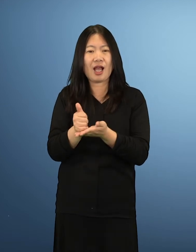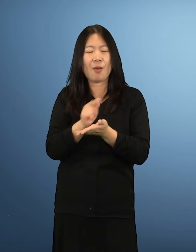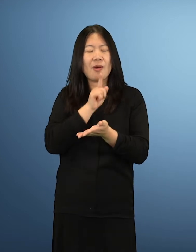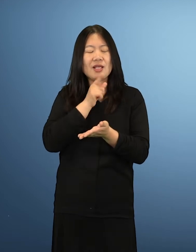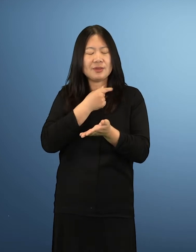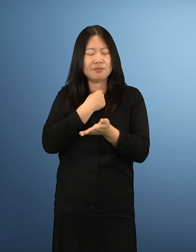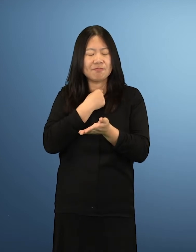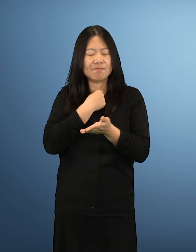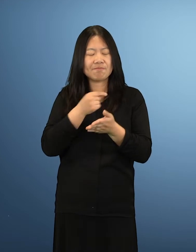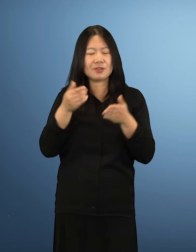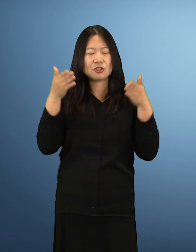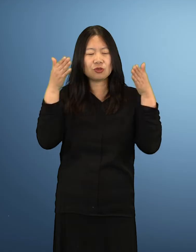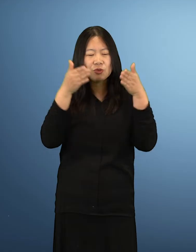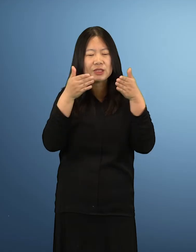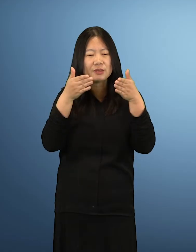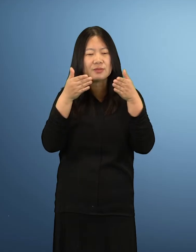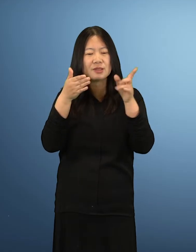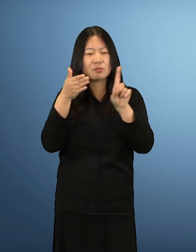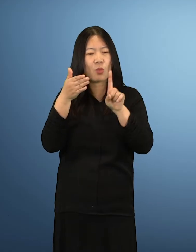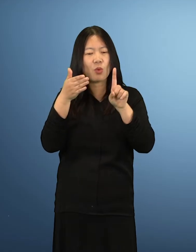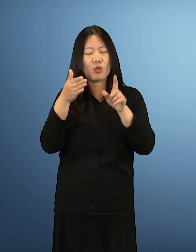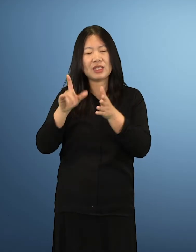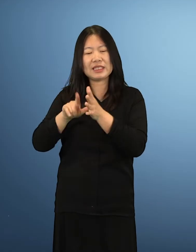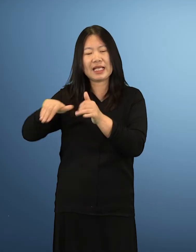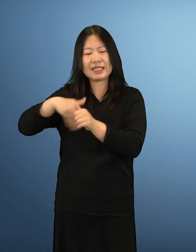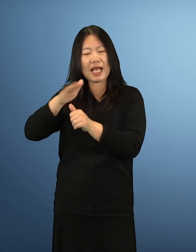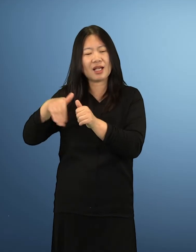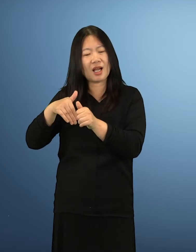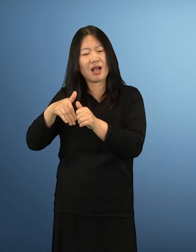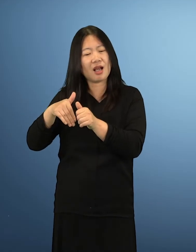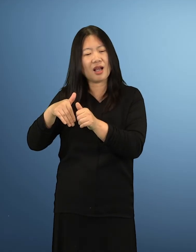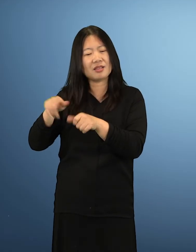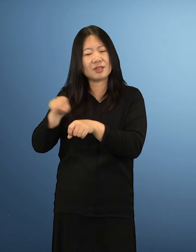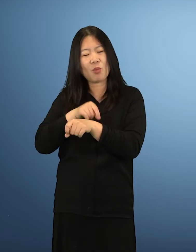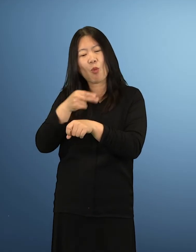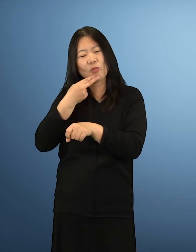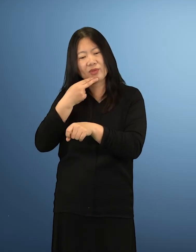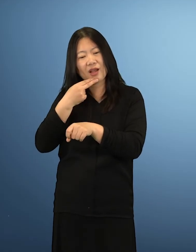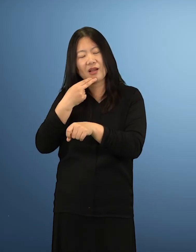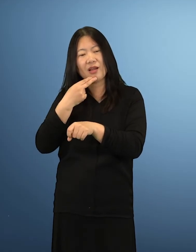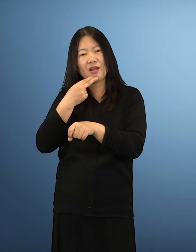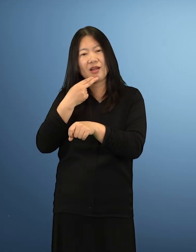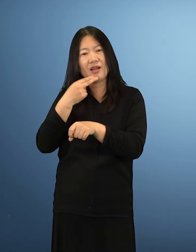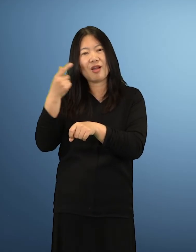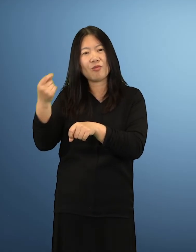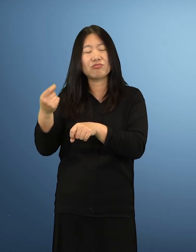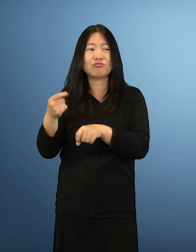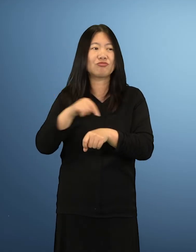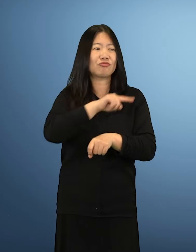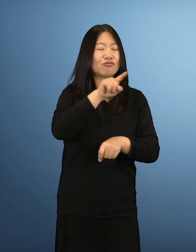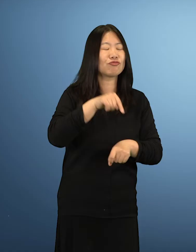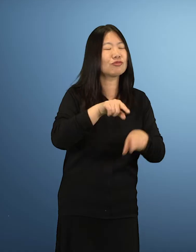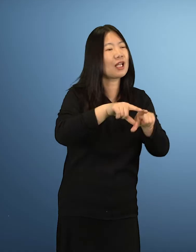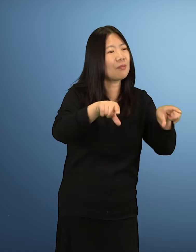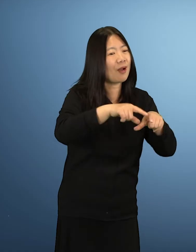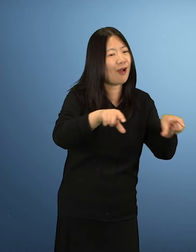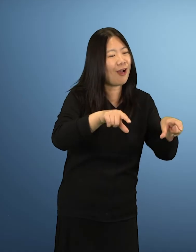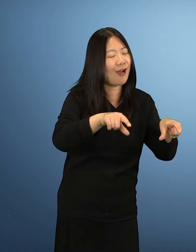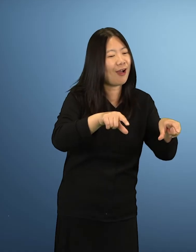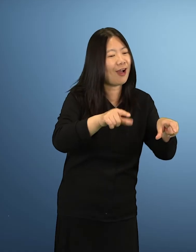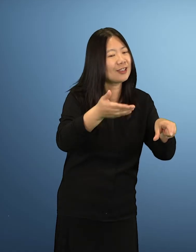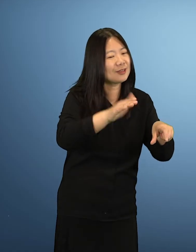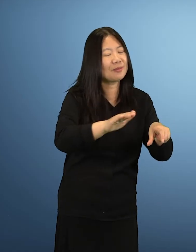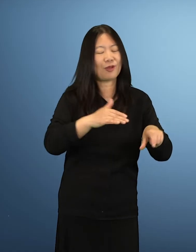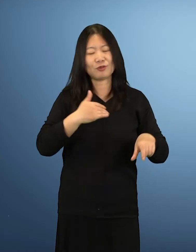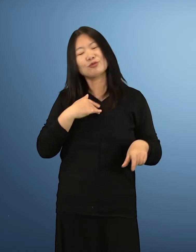싶은 초점이 거기에 그렇게 중요성이 없다라는 뜻이다. 너무 상식적인데 그 말이 맞는